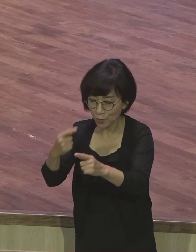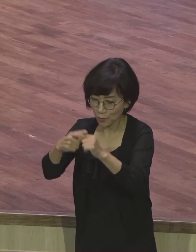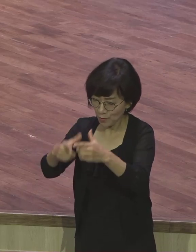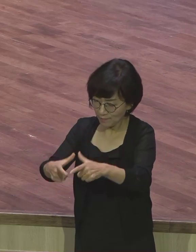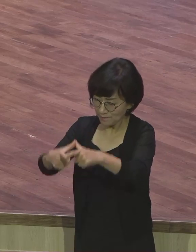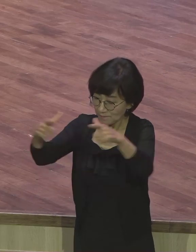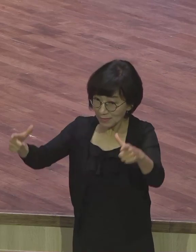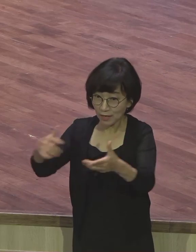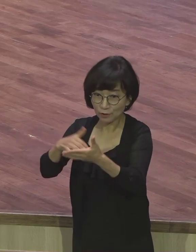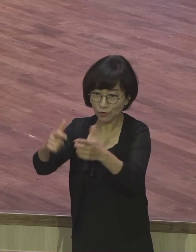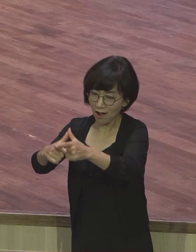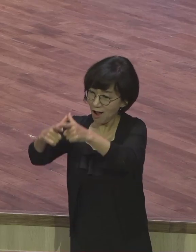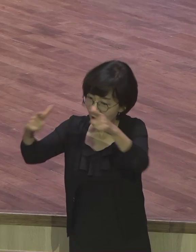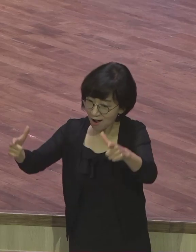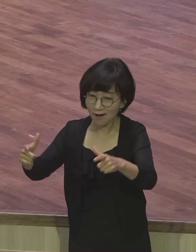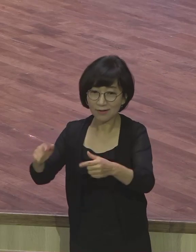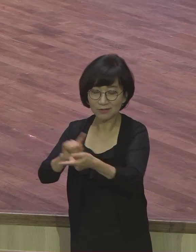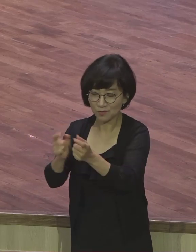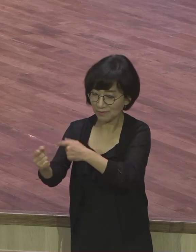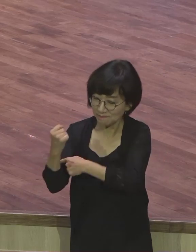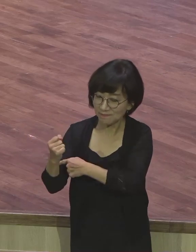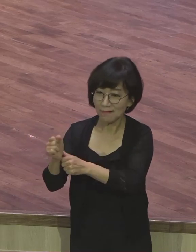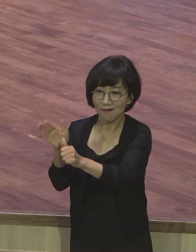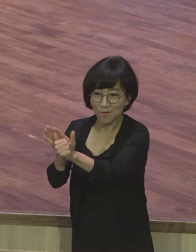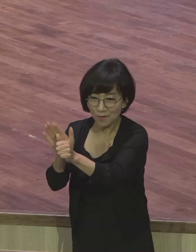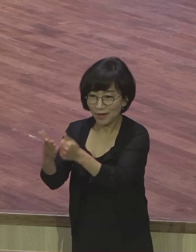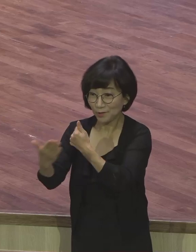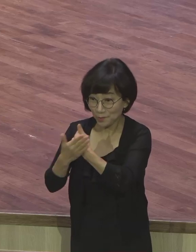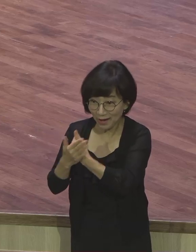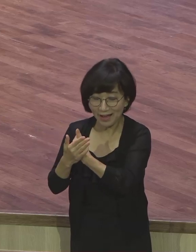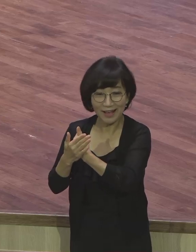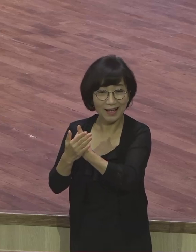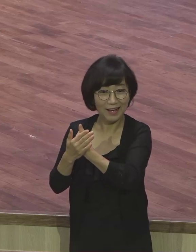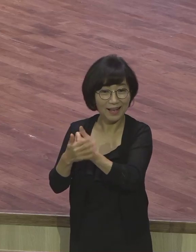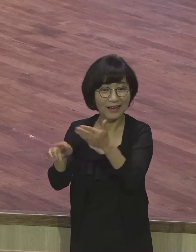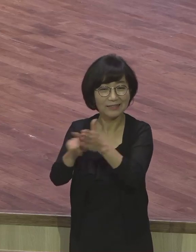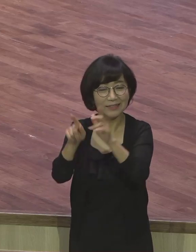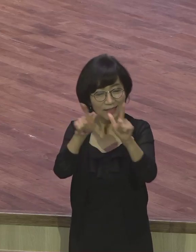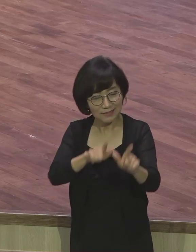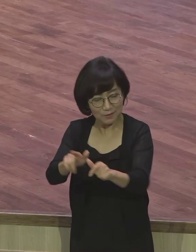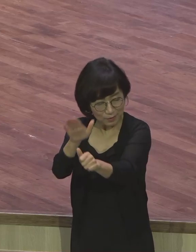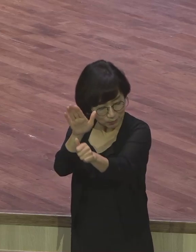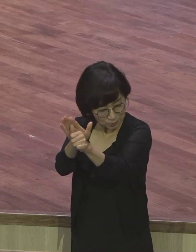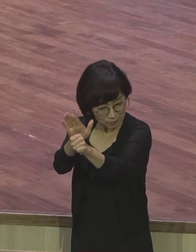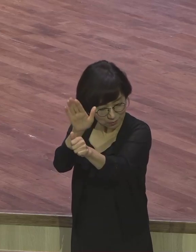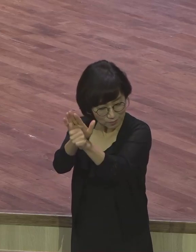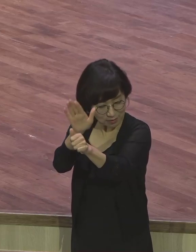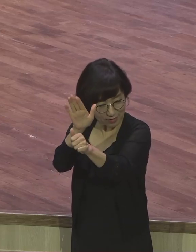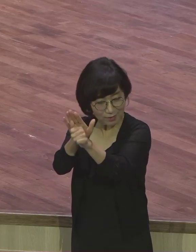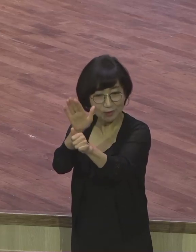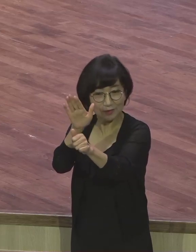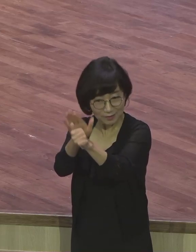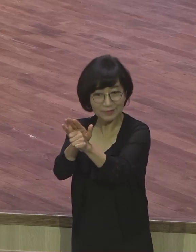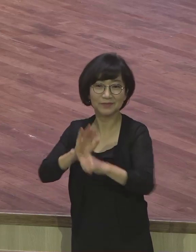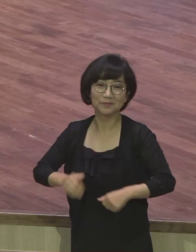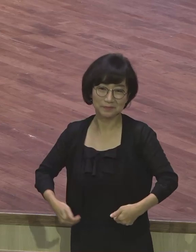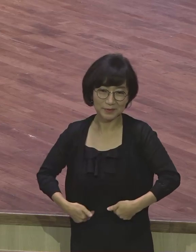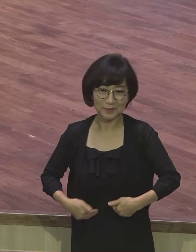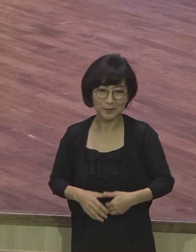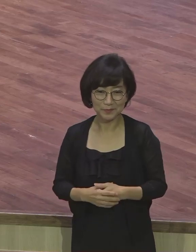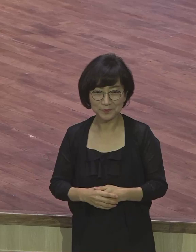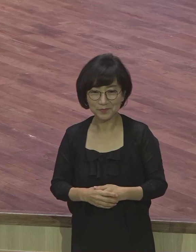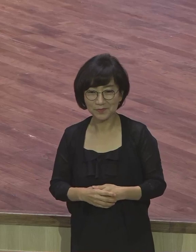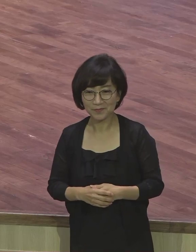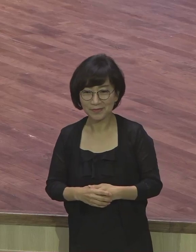하는 온 성도도 힘을 얻고 신앙생활을 잘하게 해주는 이 일에 쓰임받는 교회를 세우는